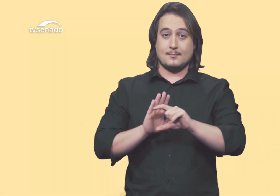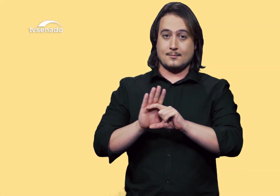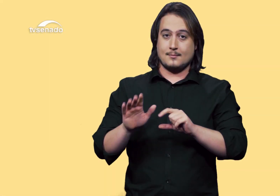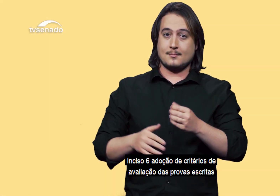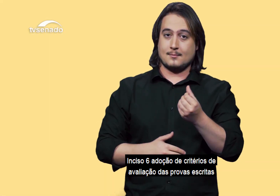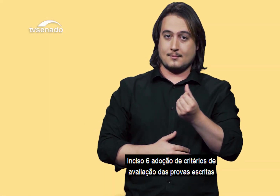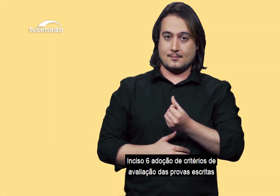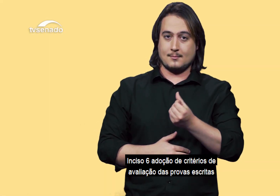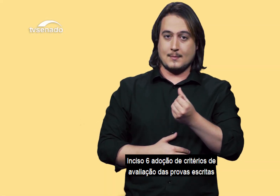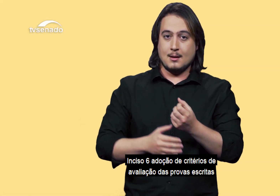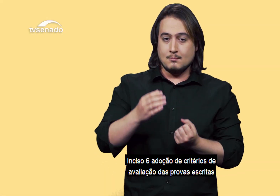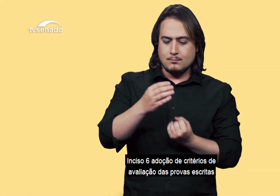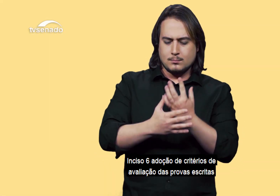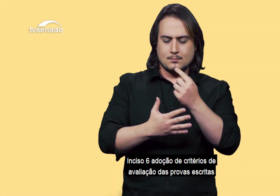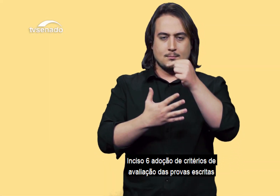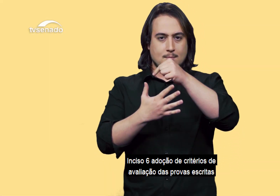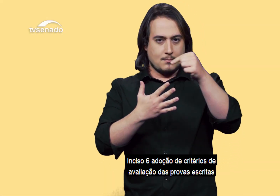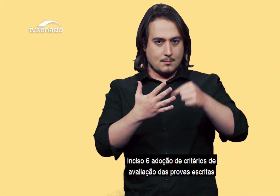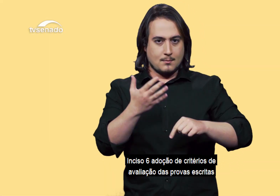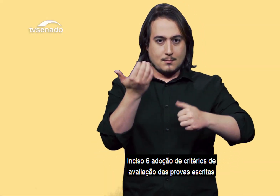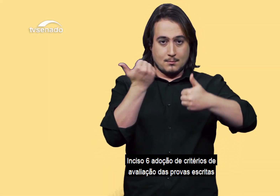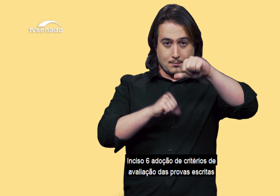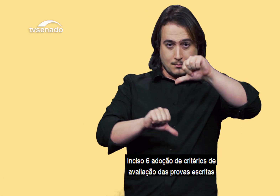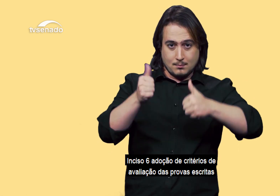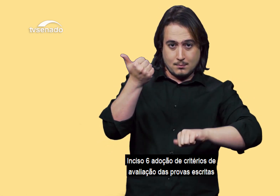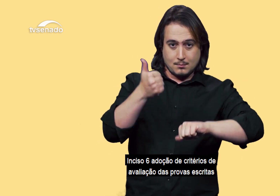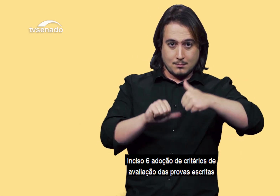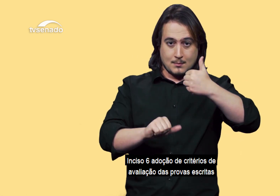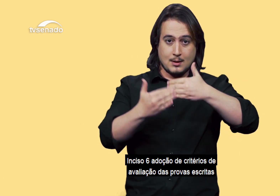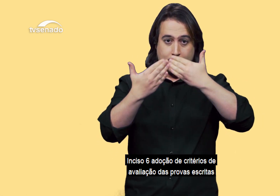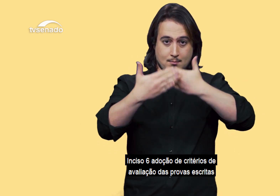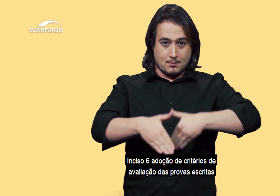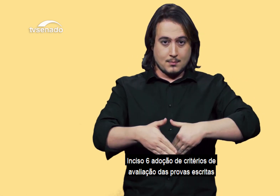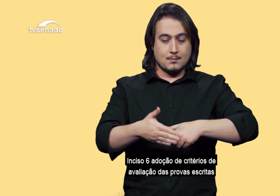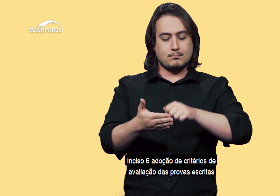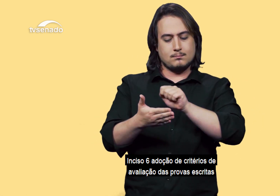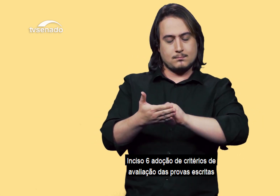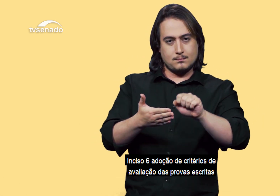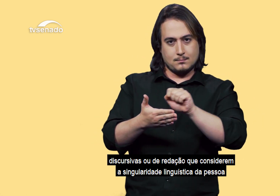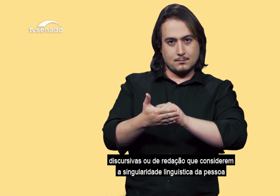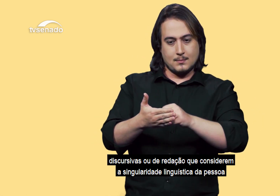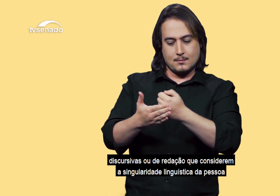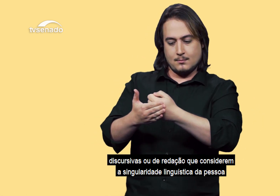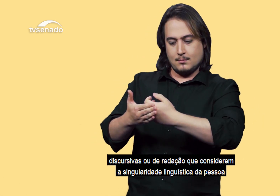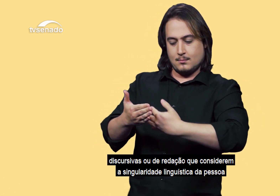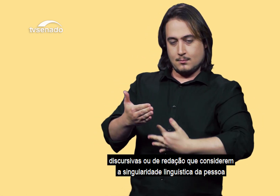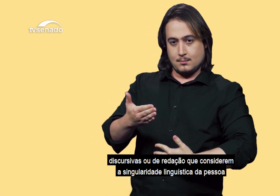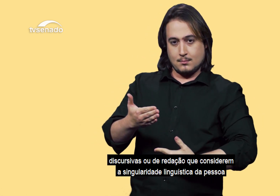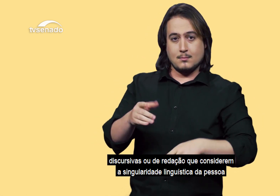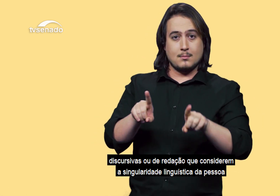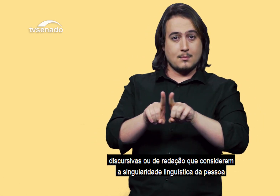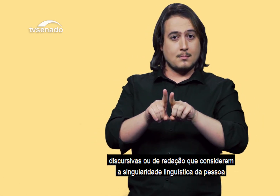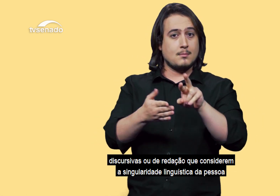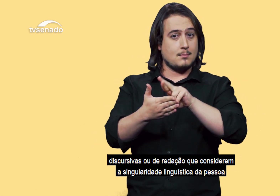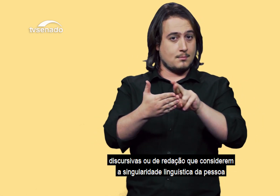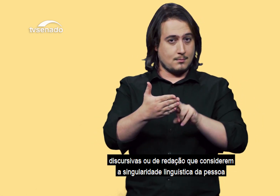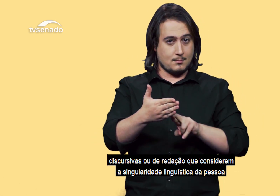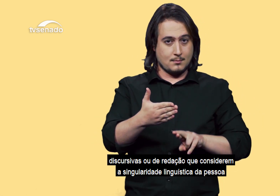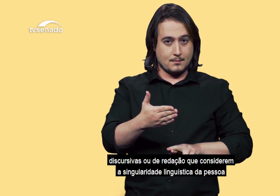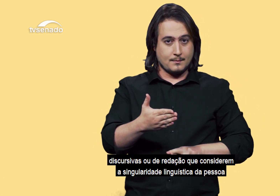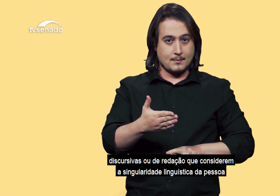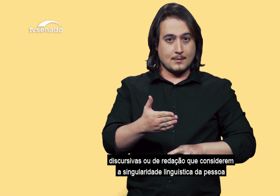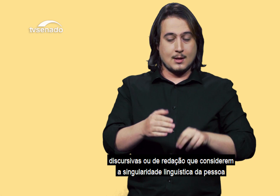Inciso 6. Adoção de critérios de avaliação das provas escritas, discursivas ou de redação,